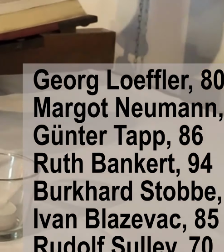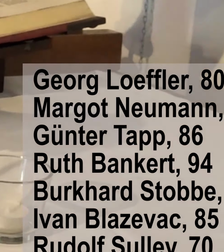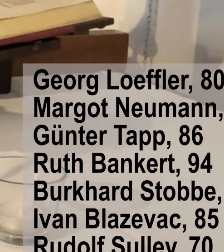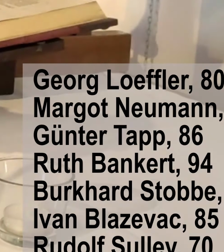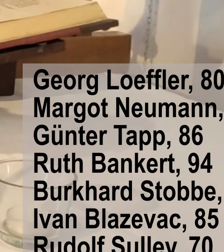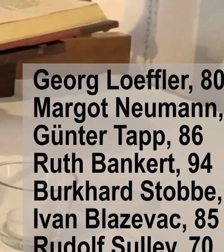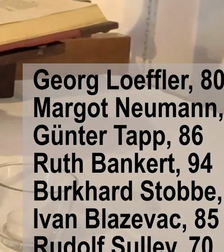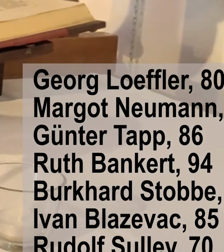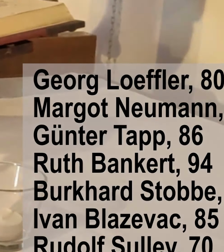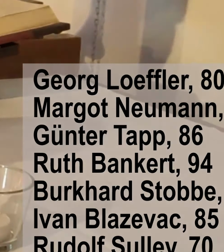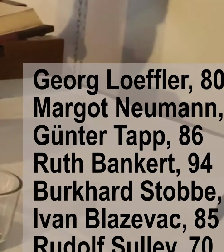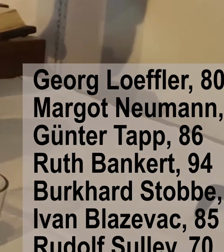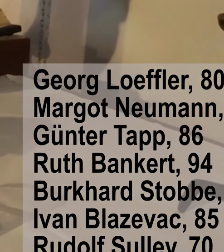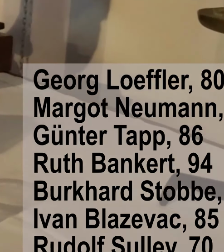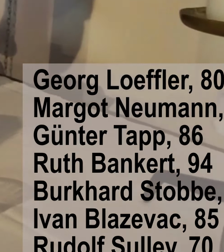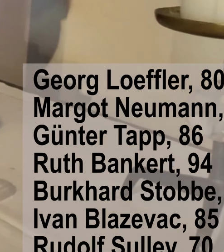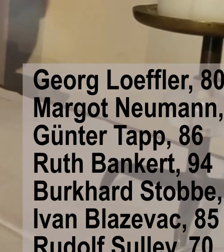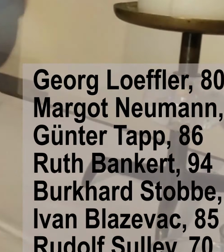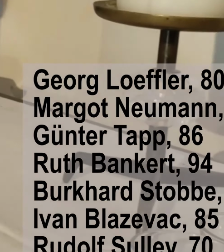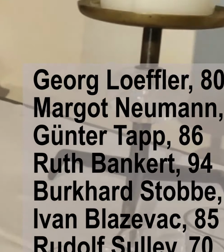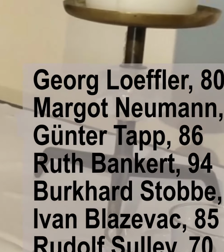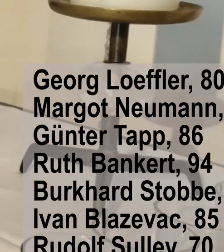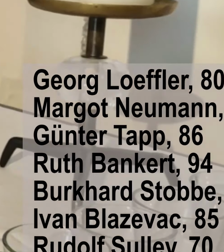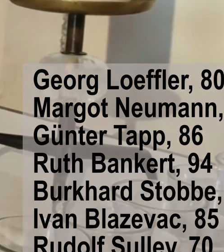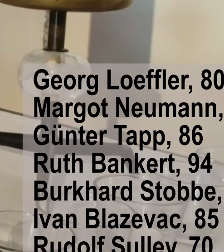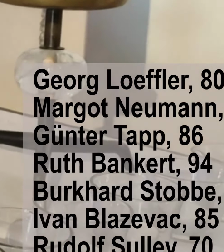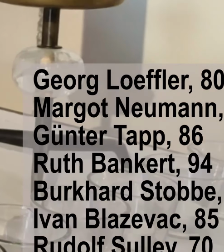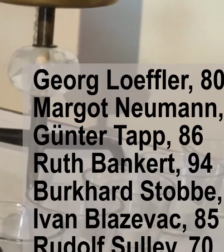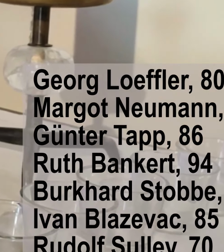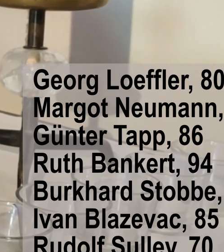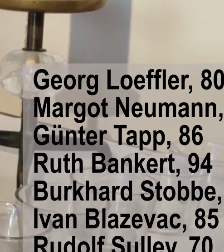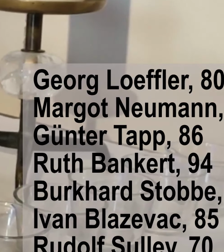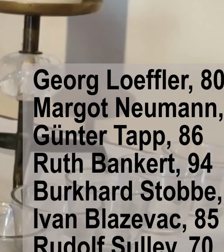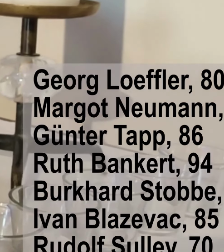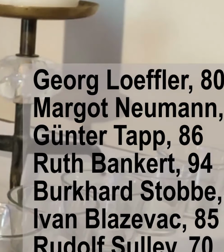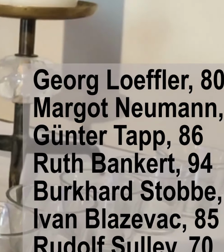Margot Neumann, 78 Jahre.